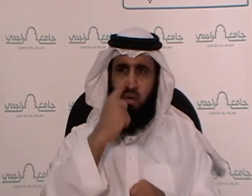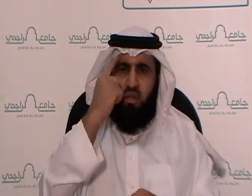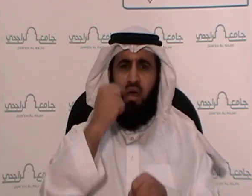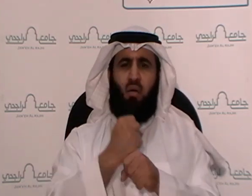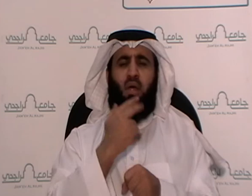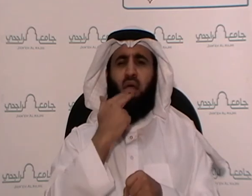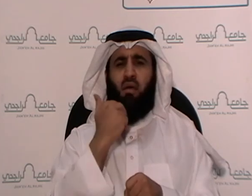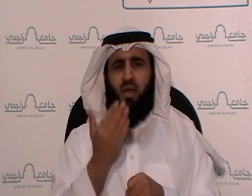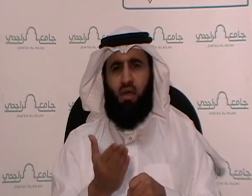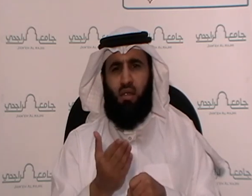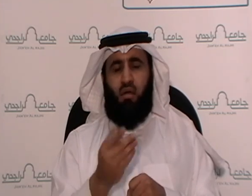القربى، وينهى عن الفحشاء